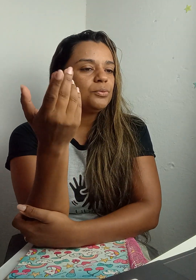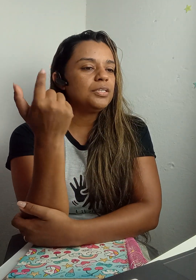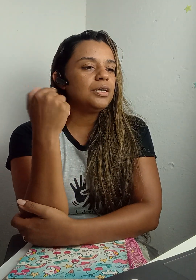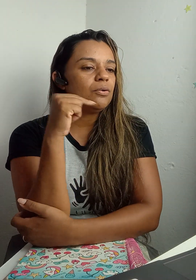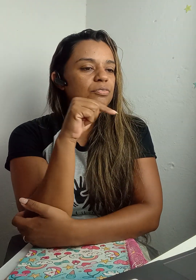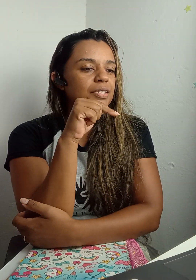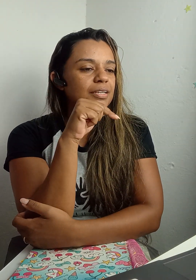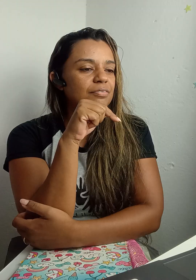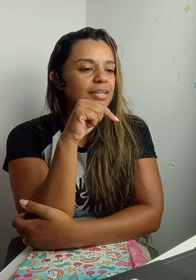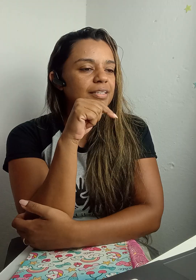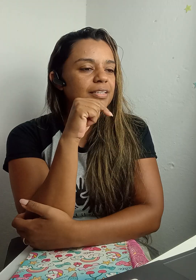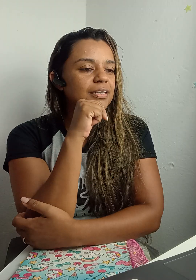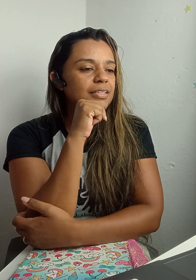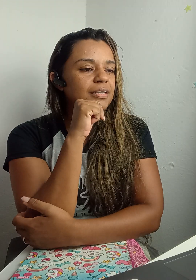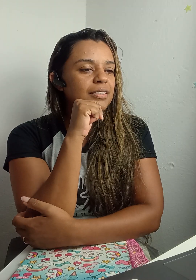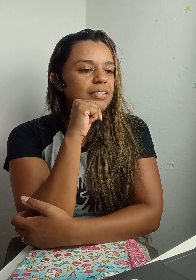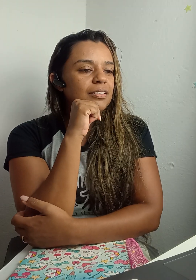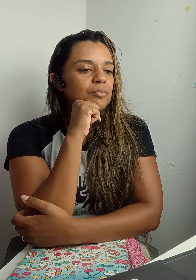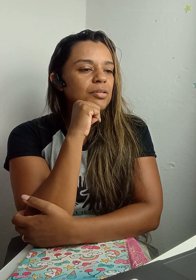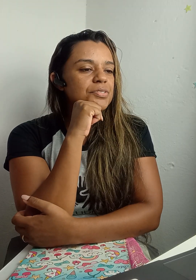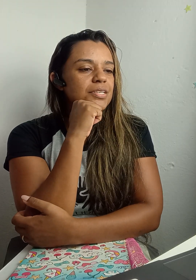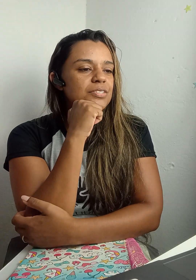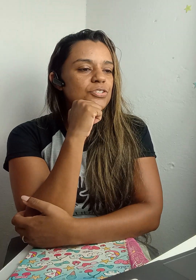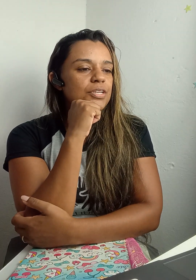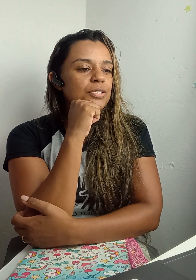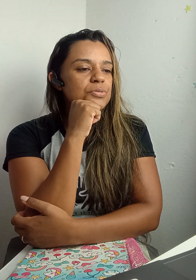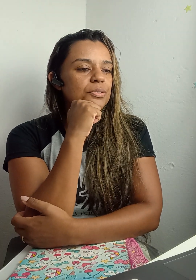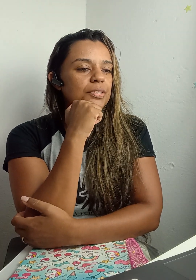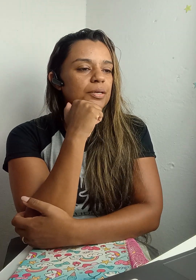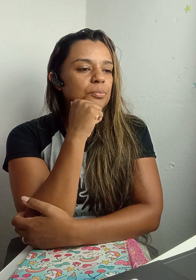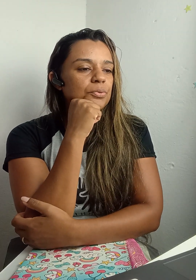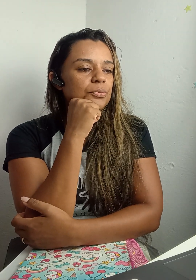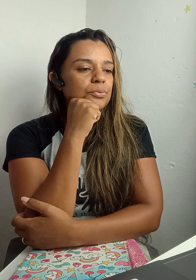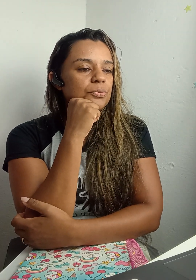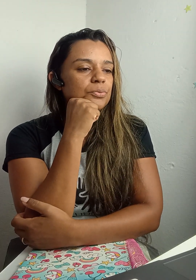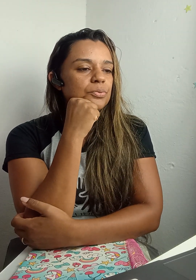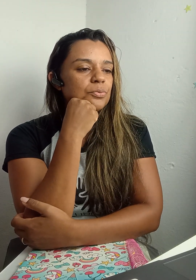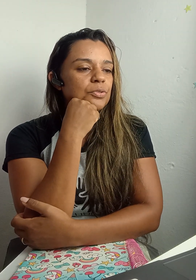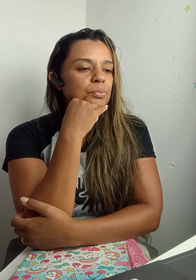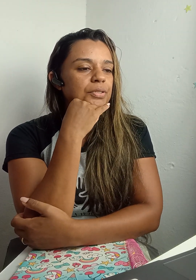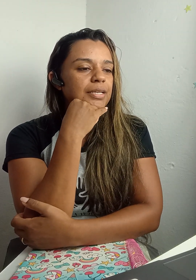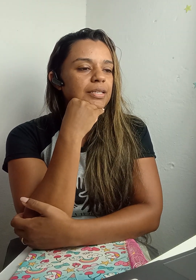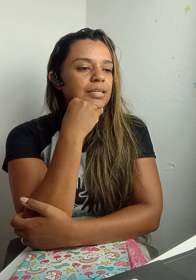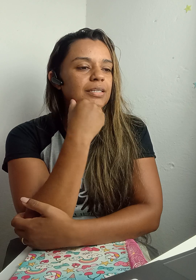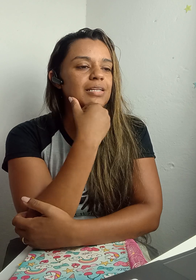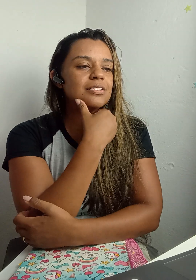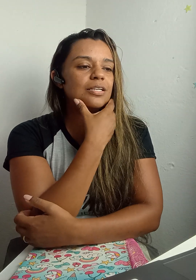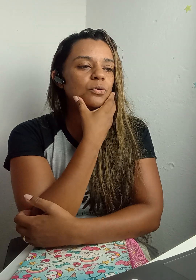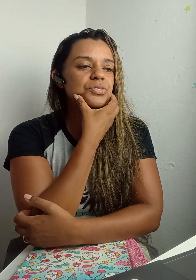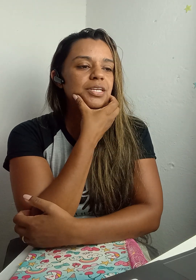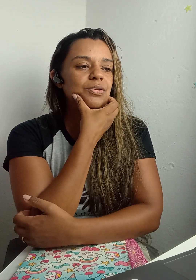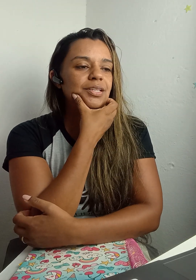que a aula fica gravada, né? Para você assistir aí no seu tempo, quando puder, né? Aqueles que não conseguiram